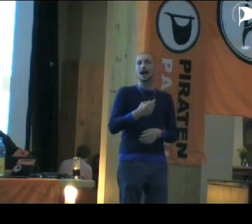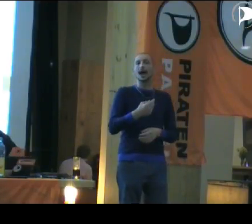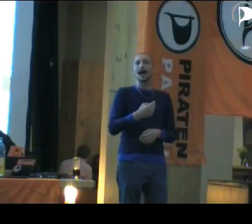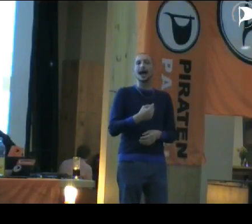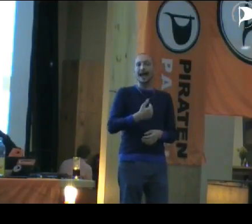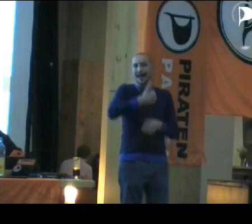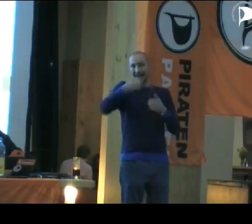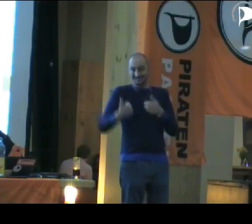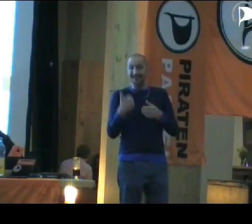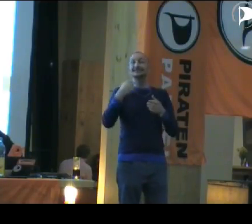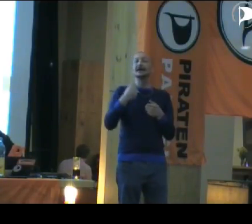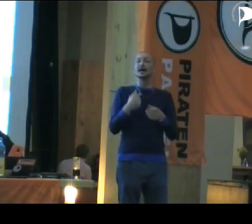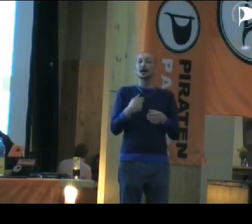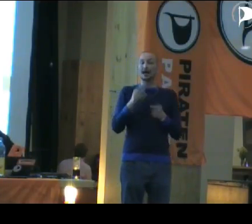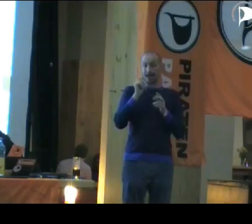jeden fall drauf